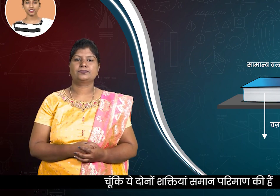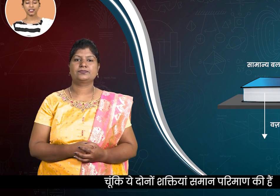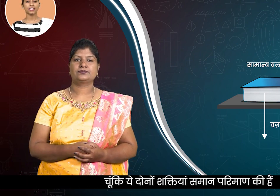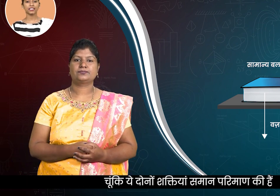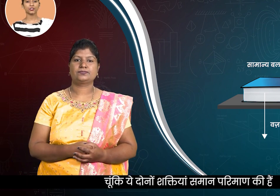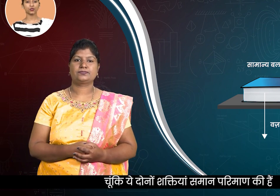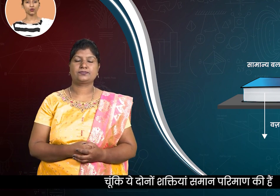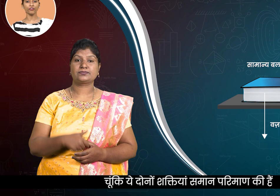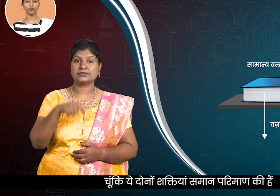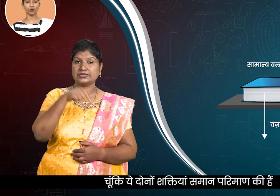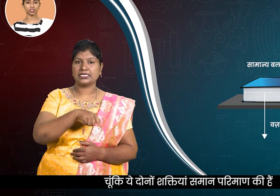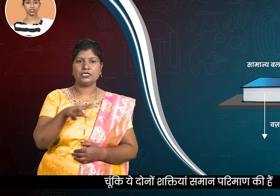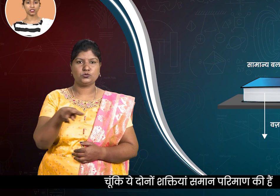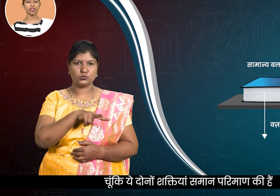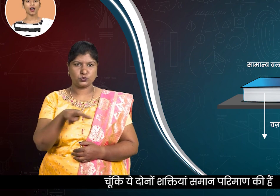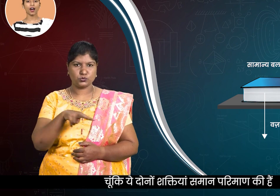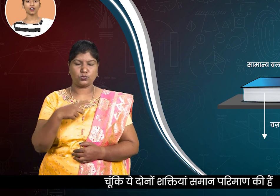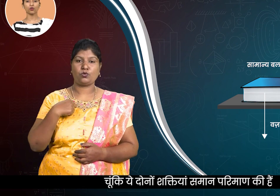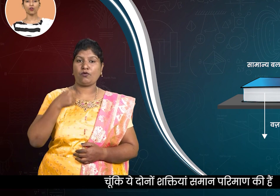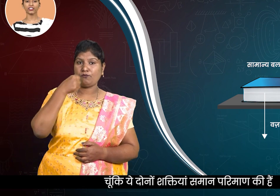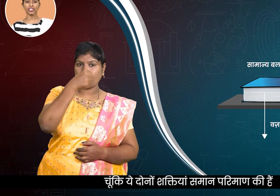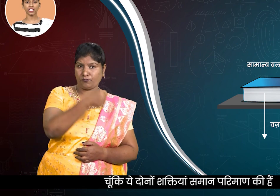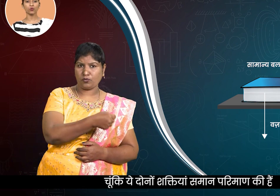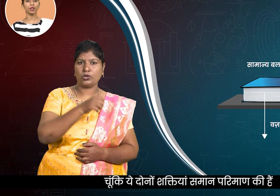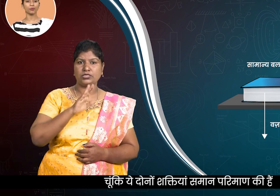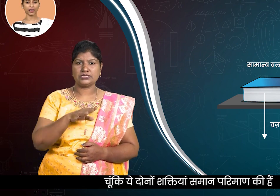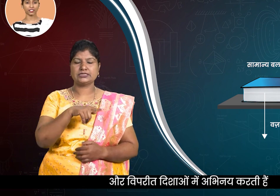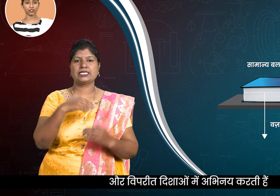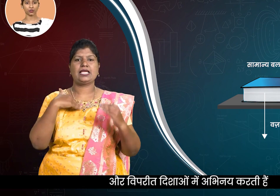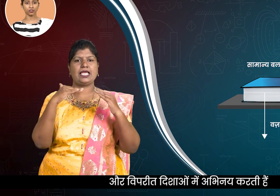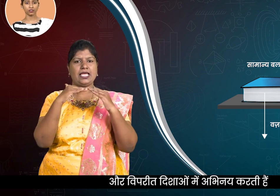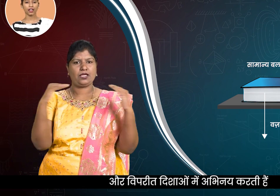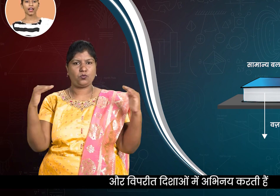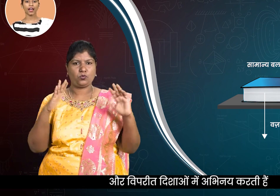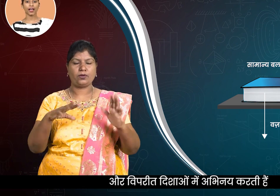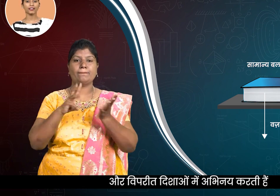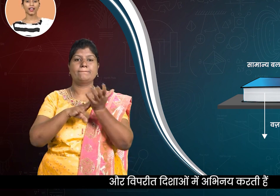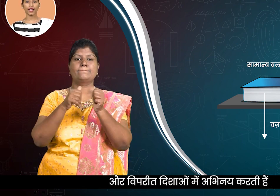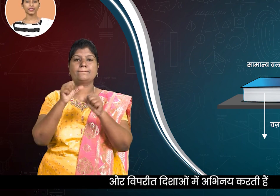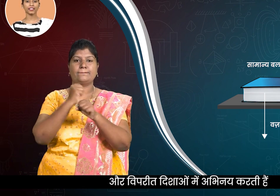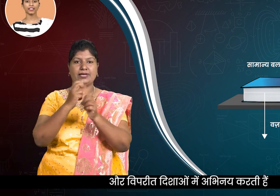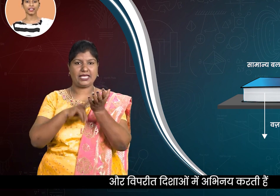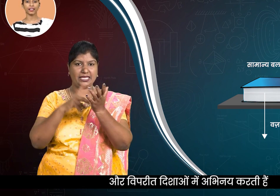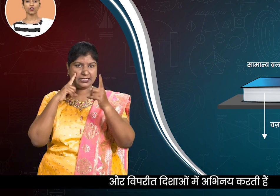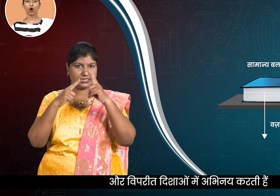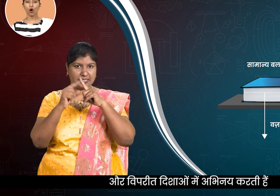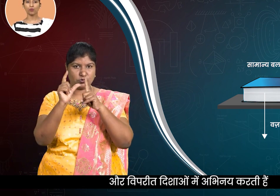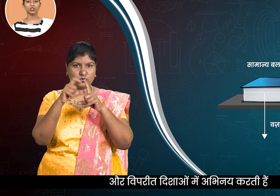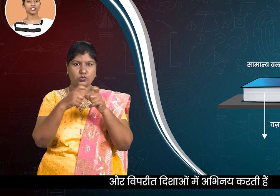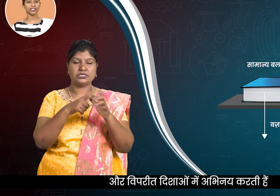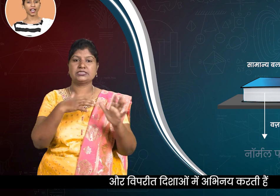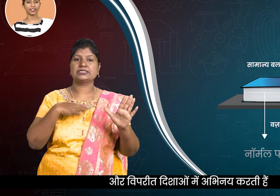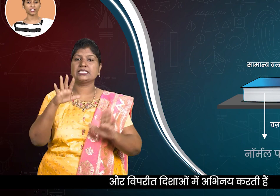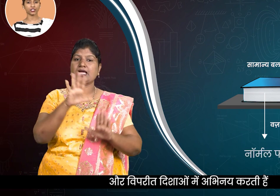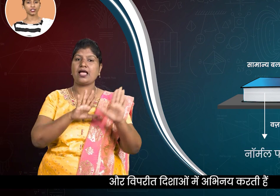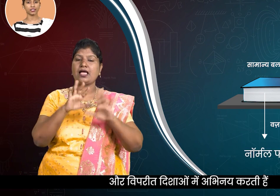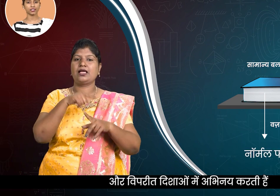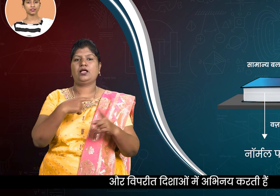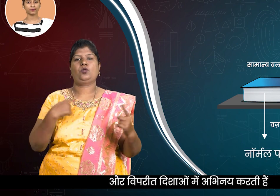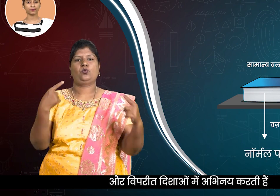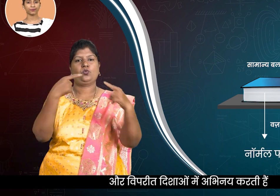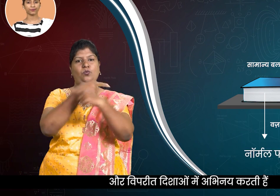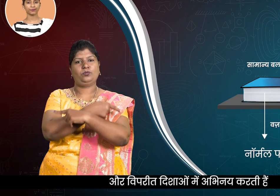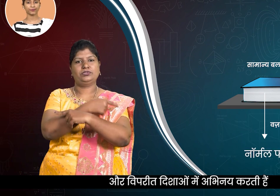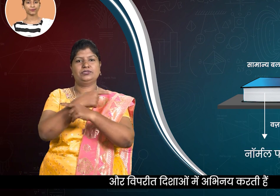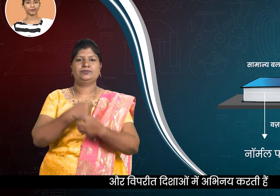यूं कि ये दोनों शक्तियां समान परिमाण की है और विपरीत दिशाओं में अभिनय करती है।